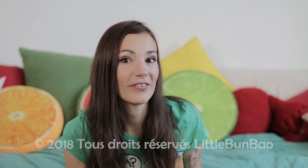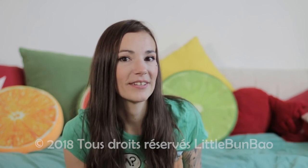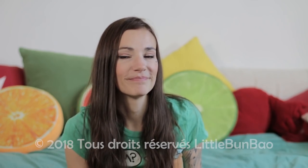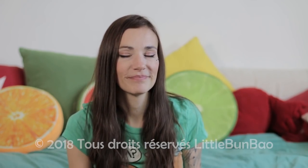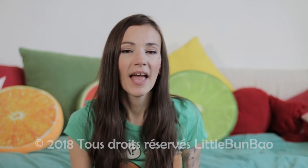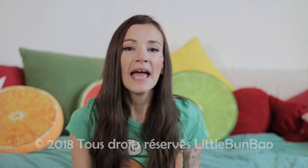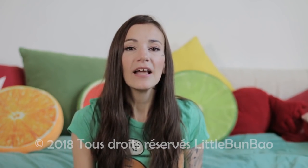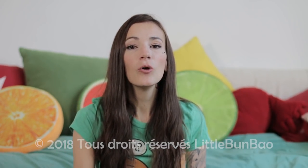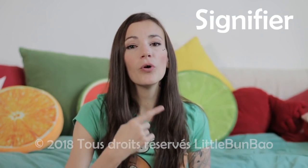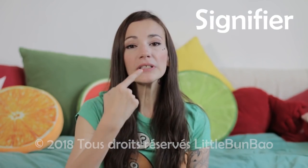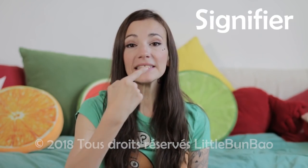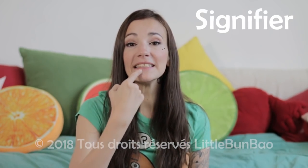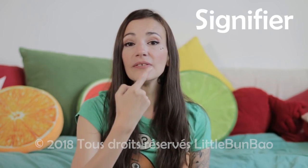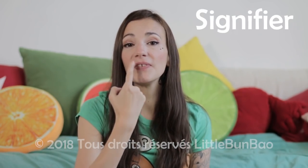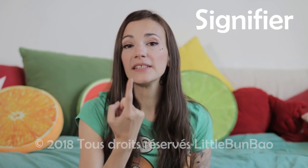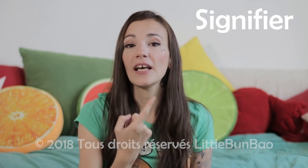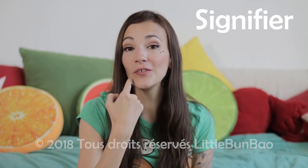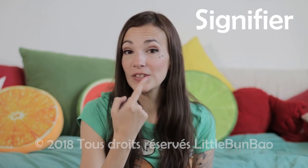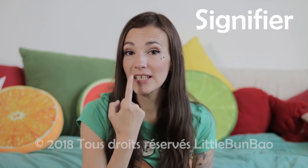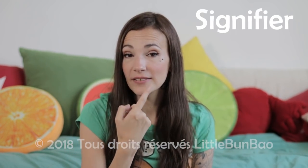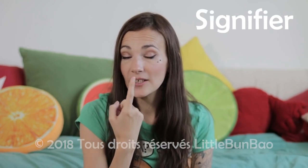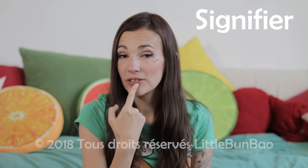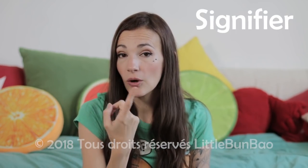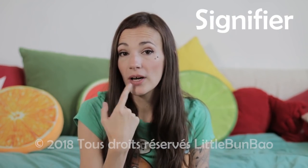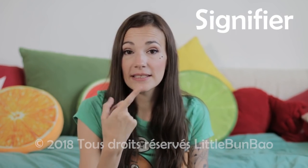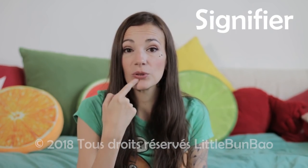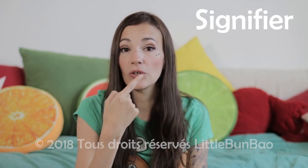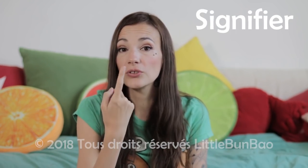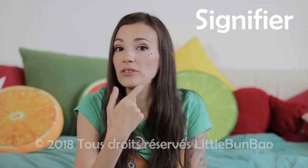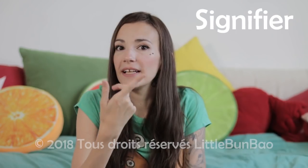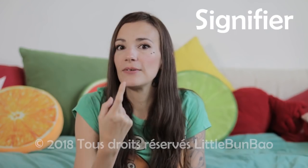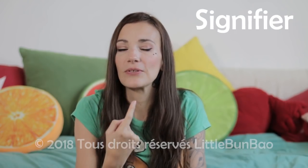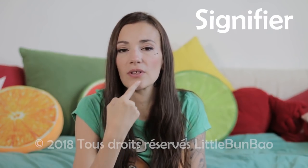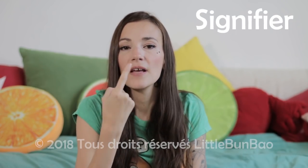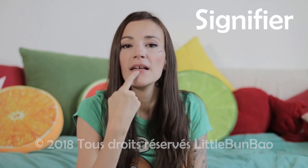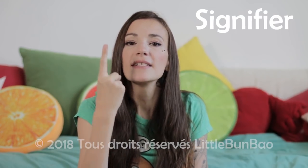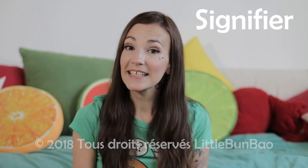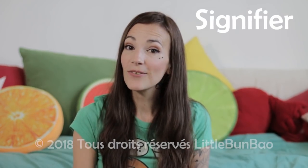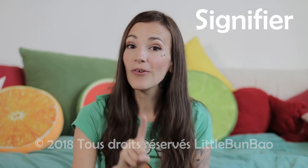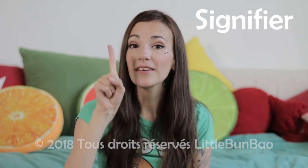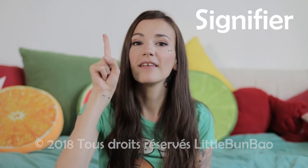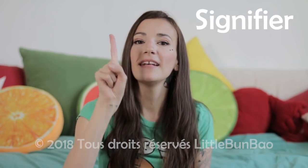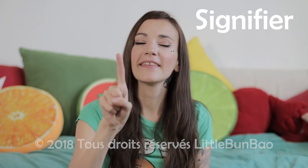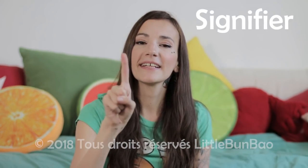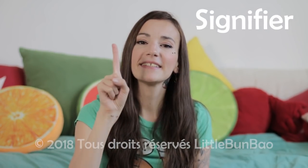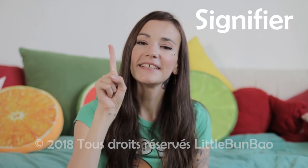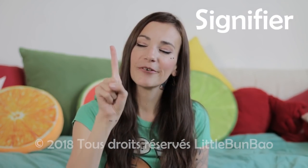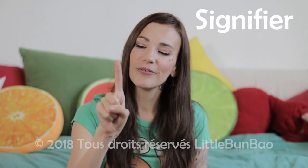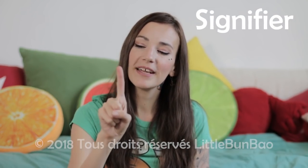aussi. Et le mot signifie, ça veut dire quoi? C'est le sens, quel est le sens? C'est donc l'index qui est relevé, le